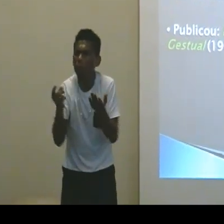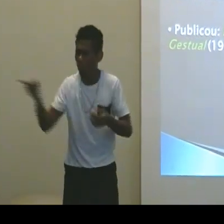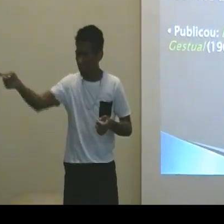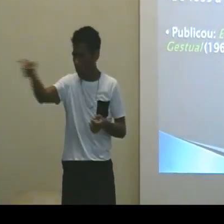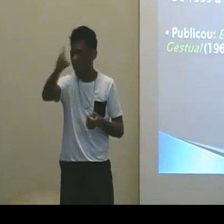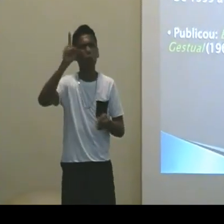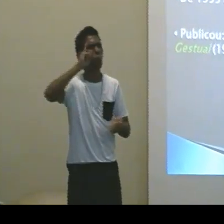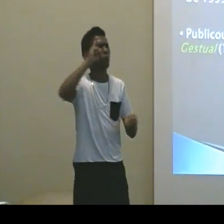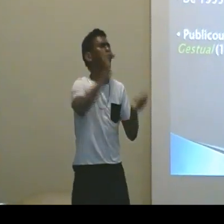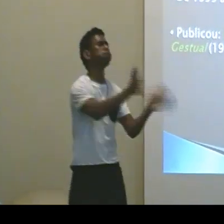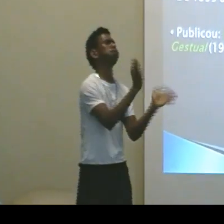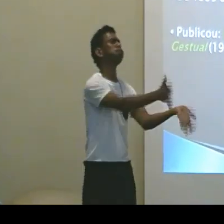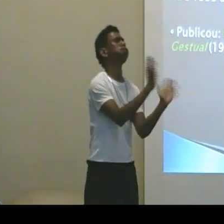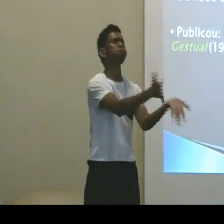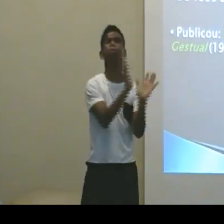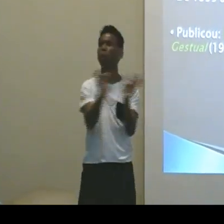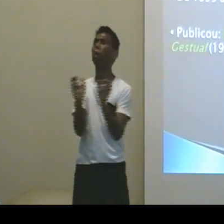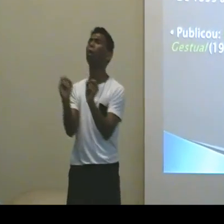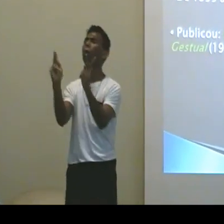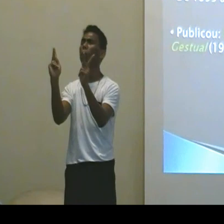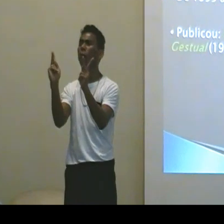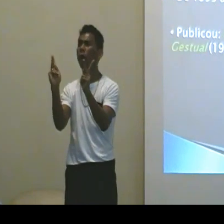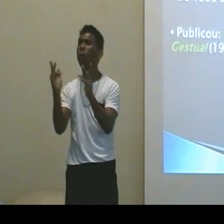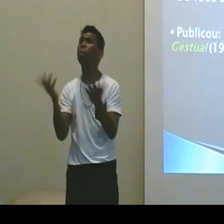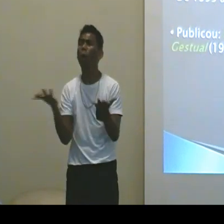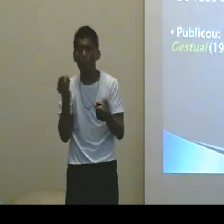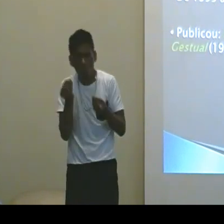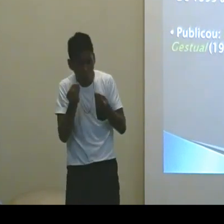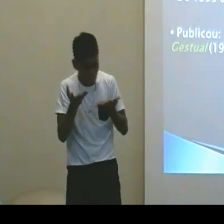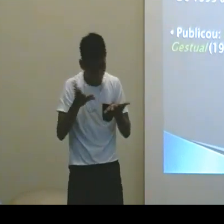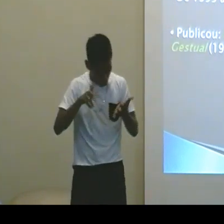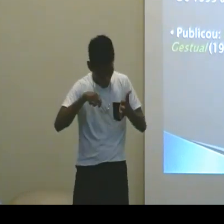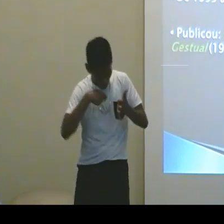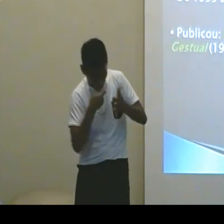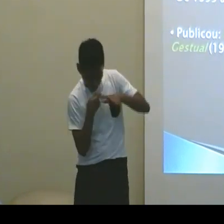sinais pode existir como língua usando sinais, gestos,